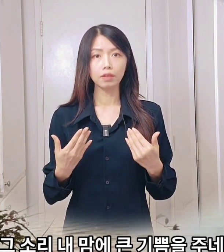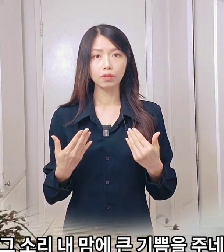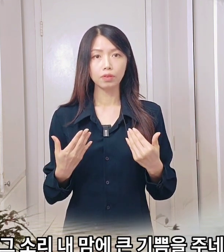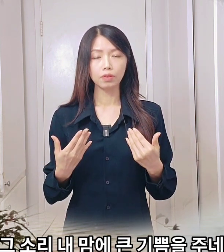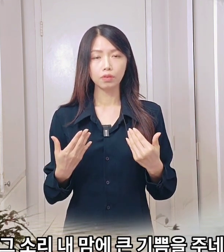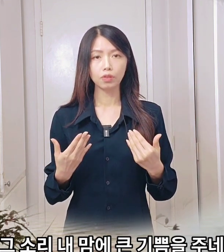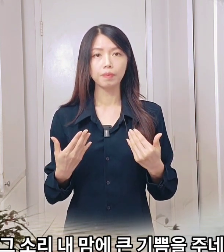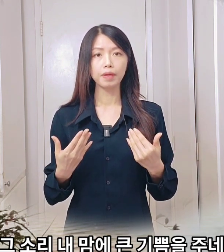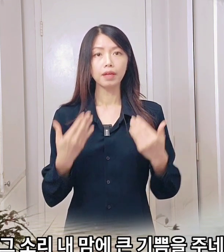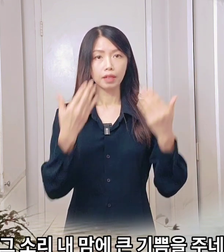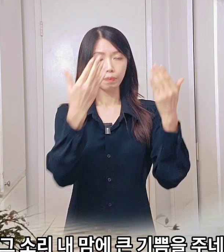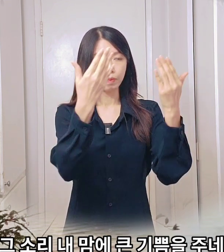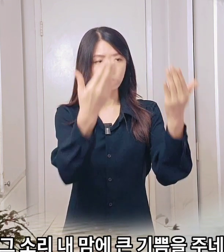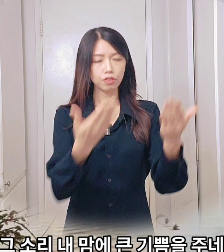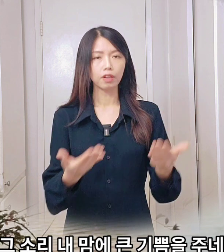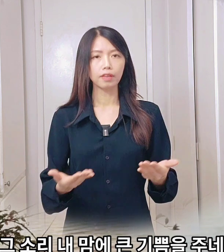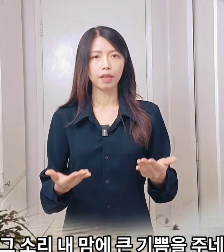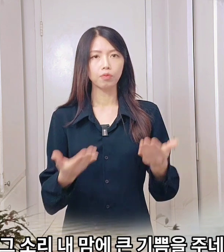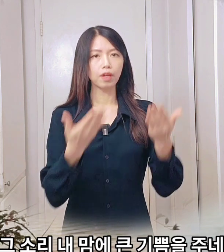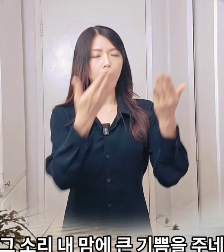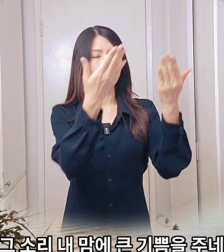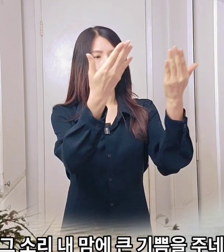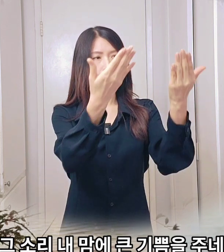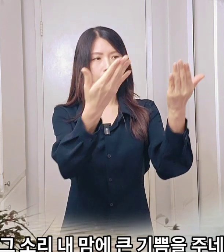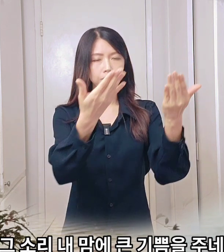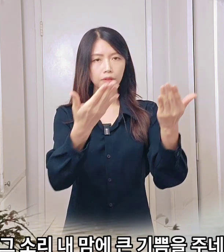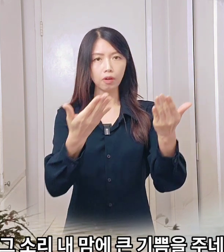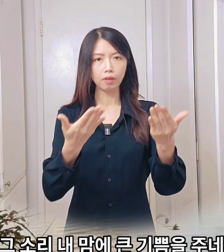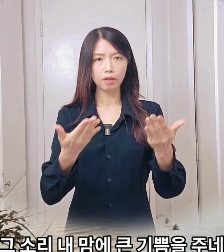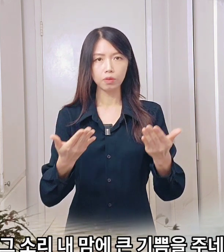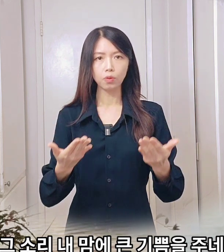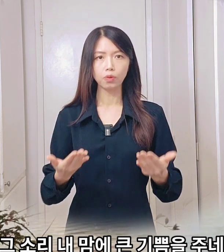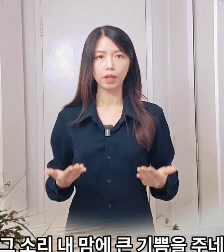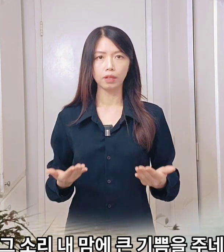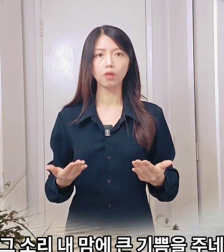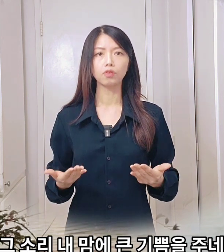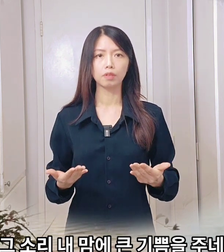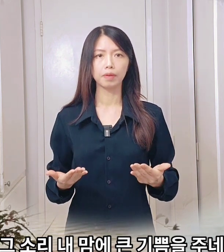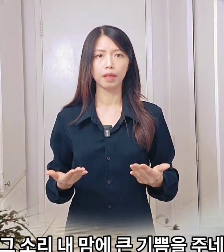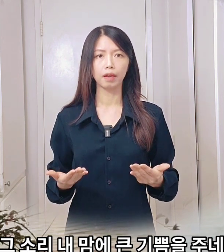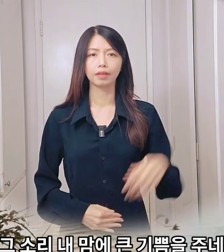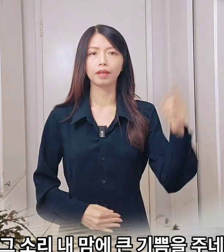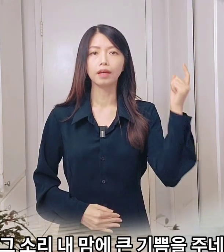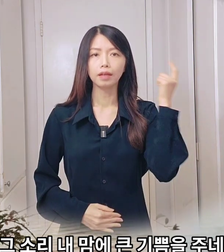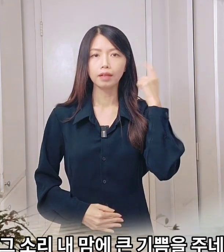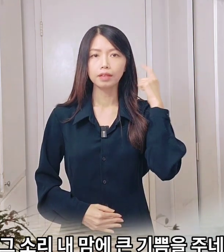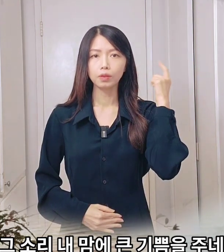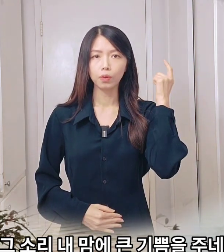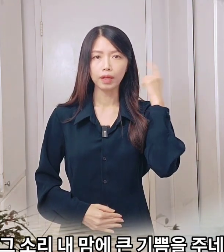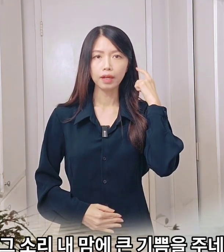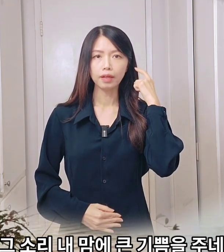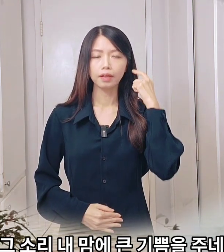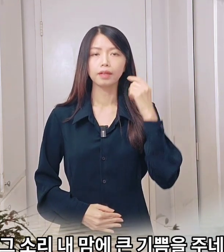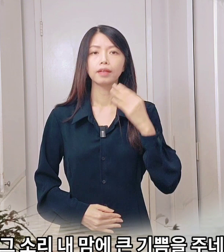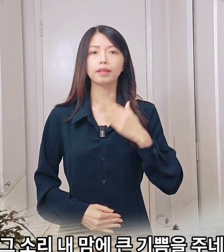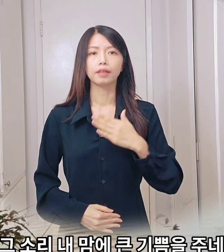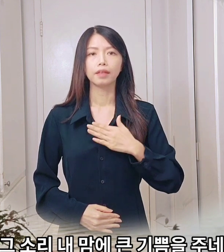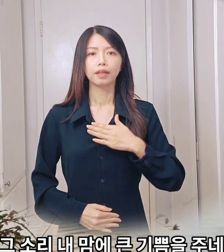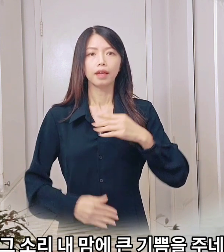나에게 주님이 기쁨을 주셨기 때문에 위에서부터 내 쪽으로 당겨주시면 돼요. 그